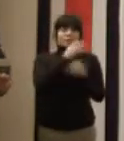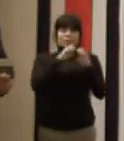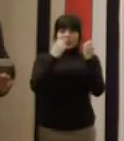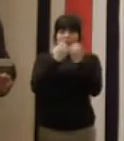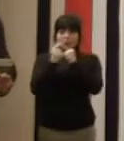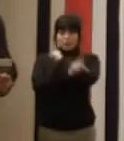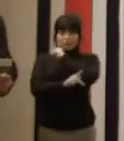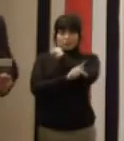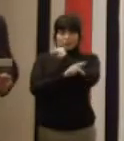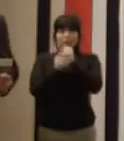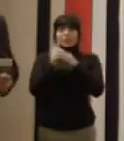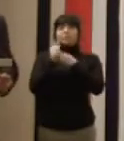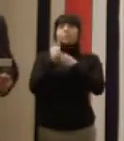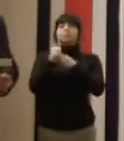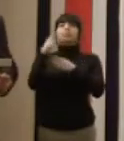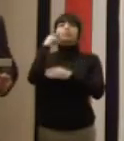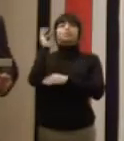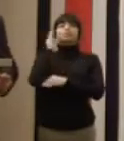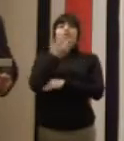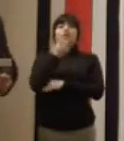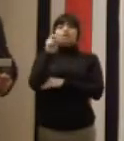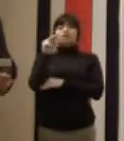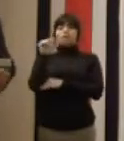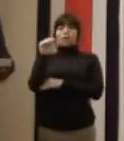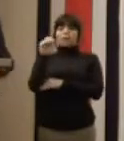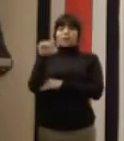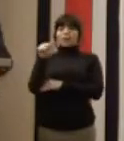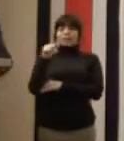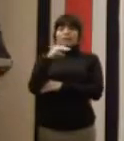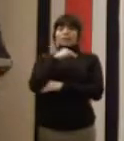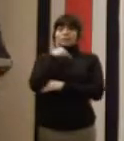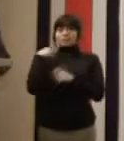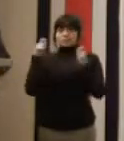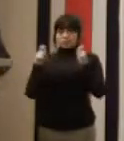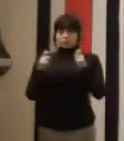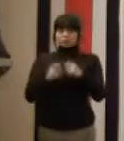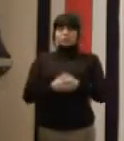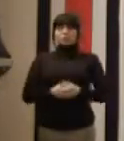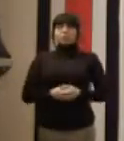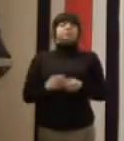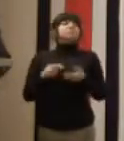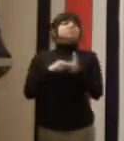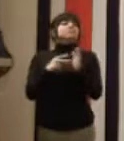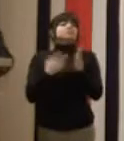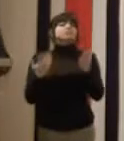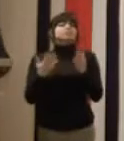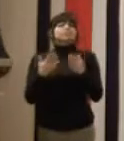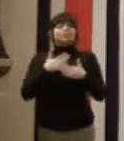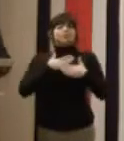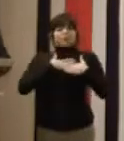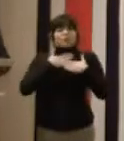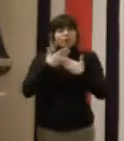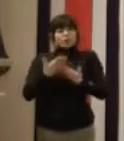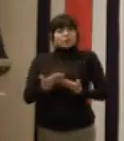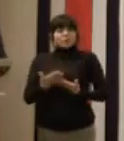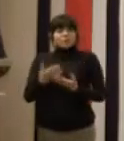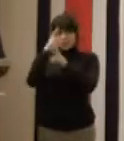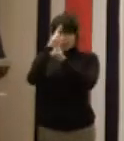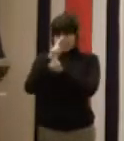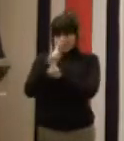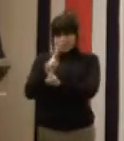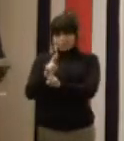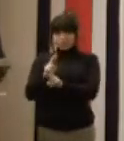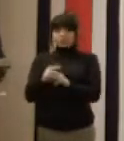la República, encabezados por doña Sonia Marta Mora, nuestra ministra de Educación. Y es la cordialidad, el